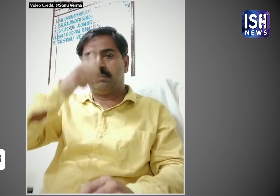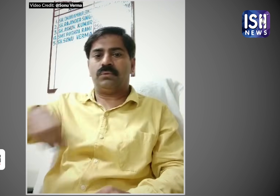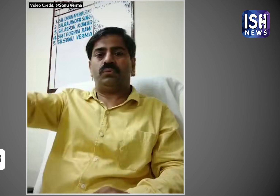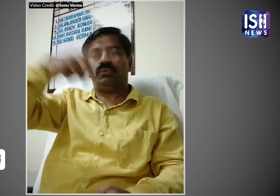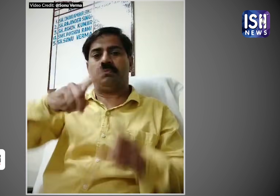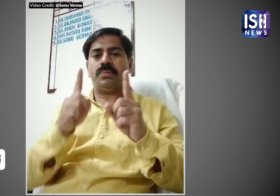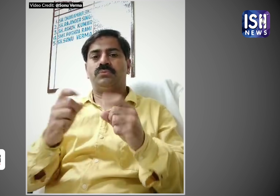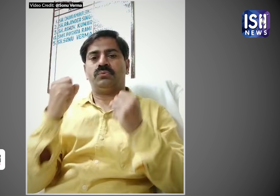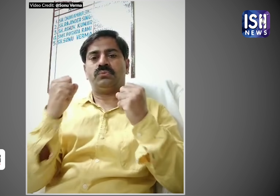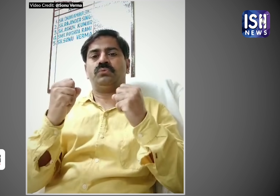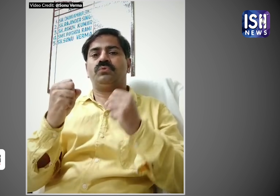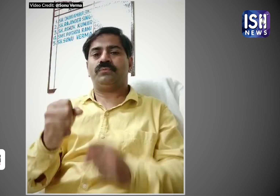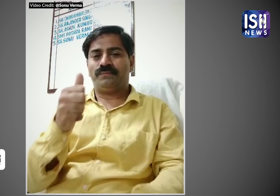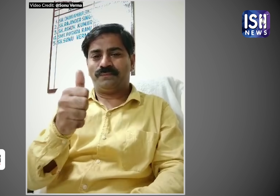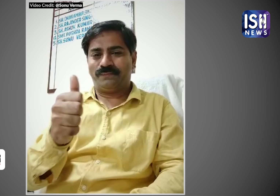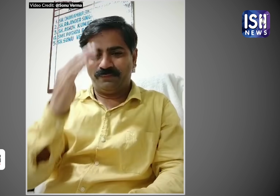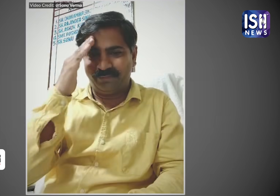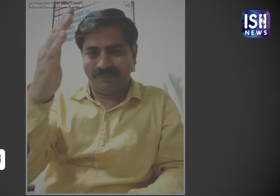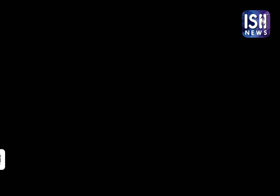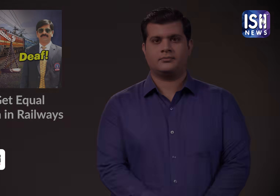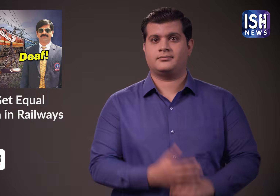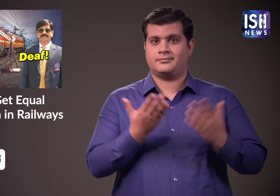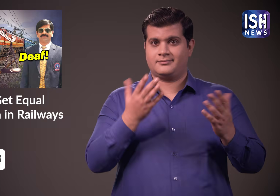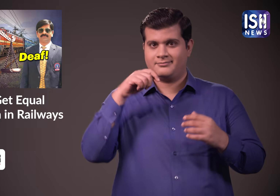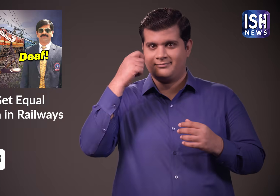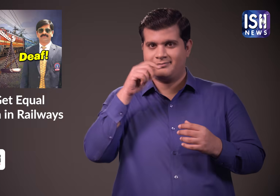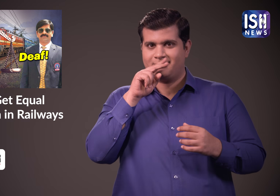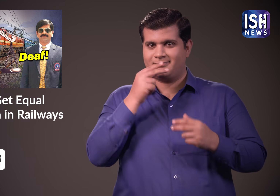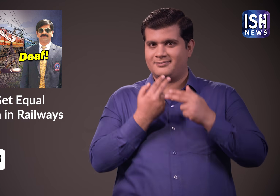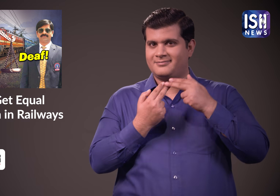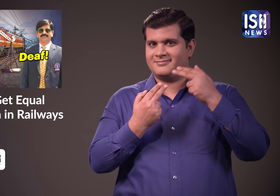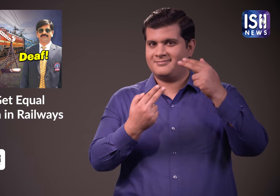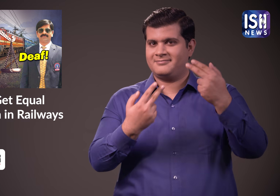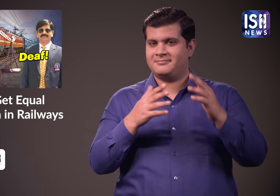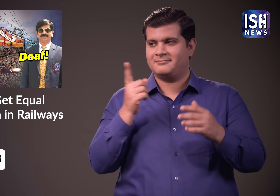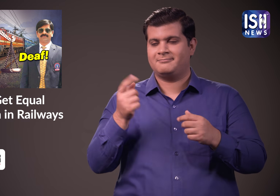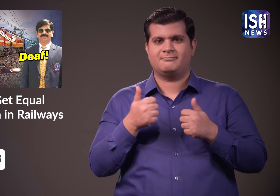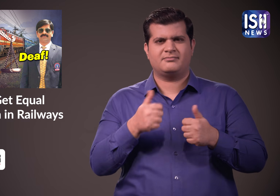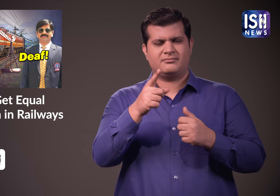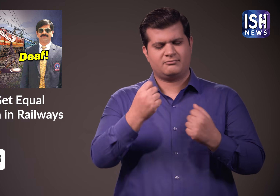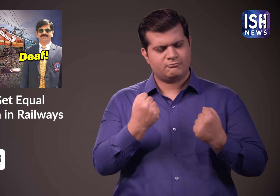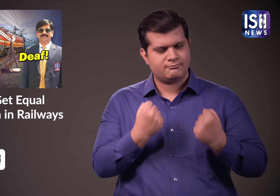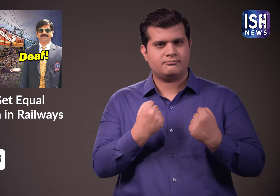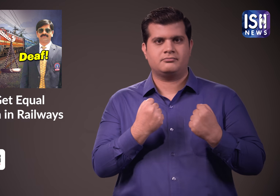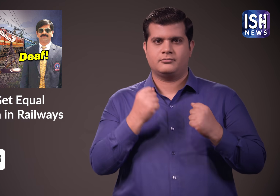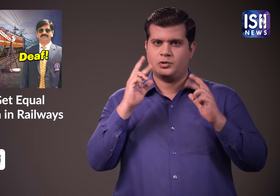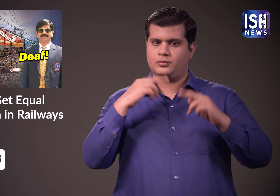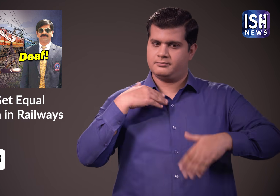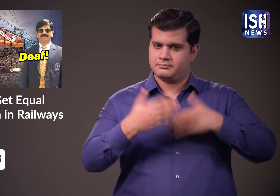चाहिए सभी भारत्य डेफ को मस्बूत रहना चाहिए अलविदा क्या आपने देखा हम सभी को मस्बूत